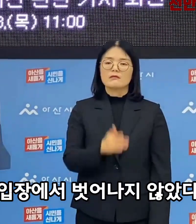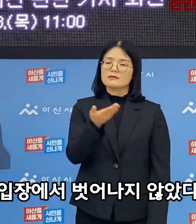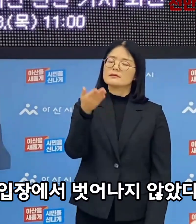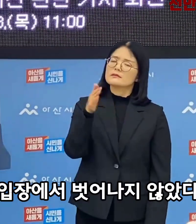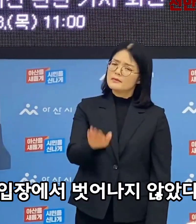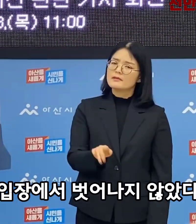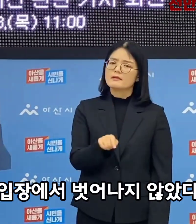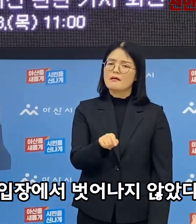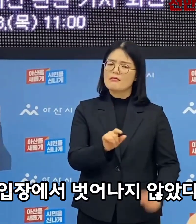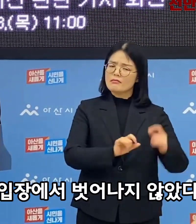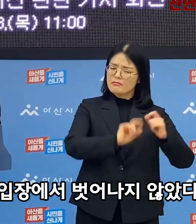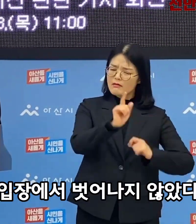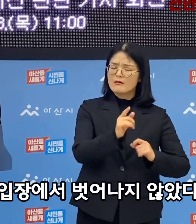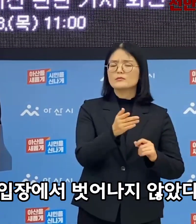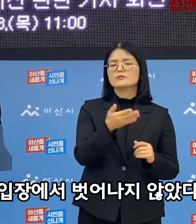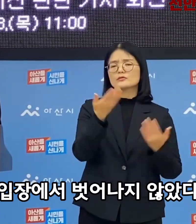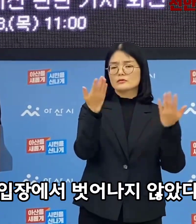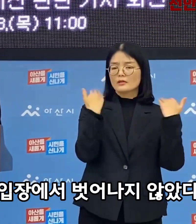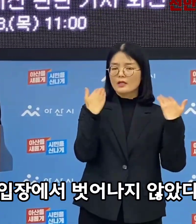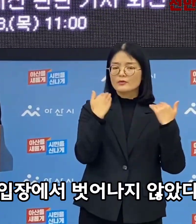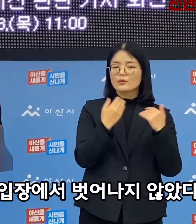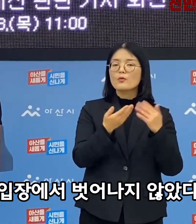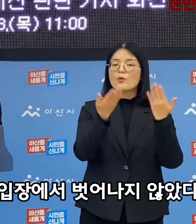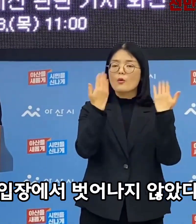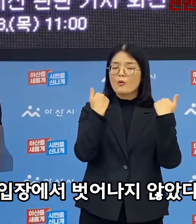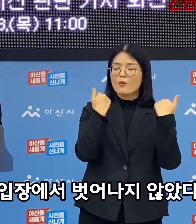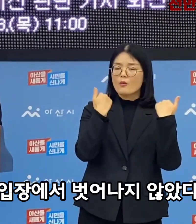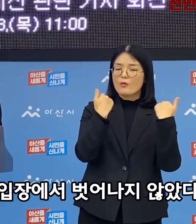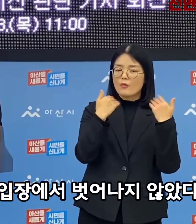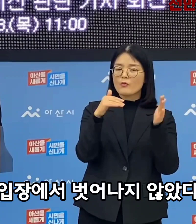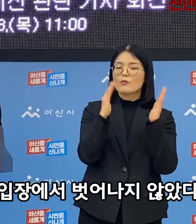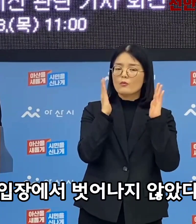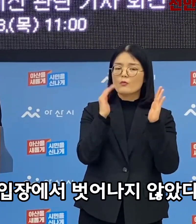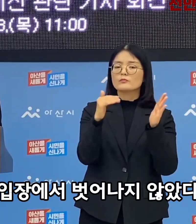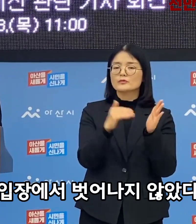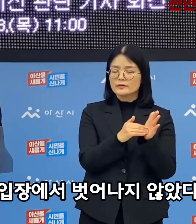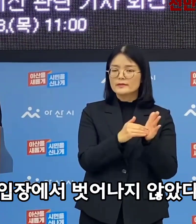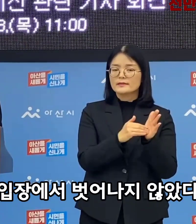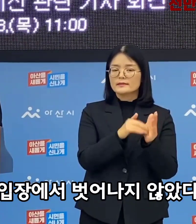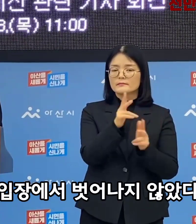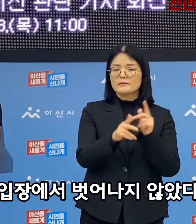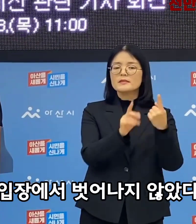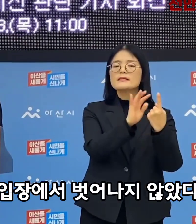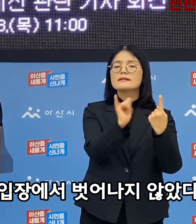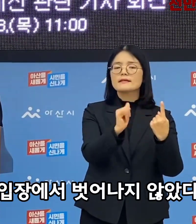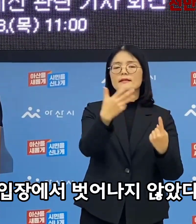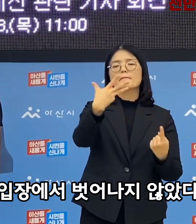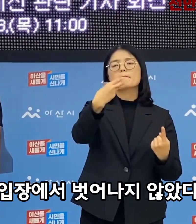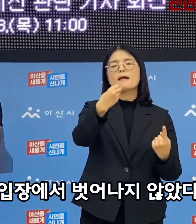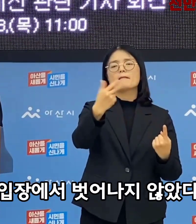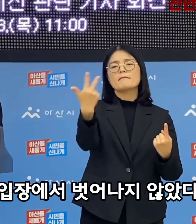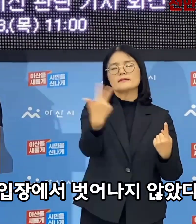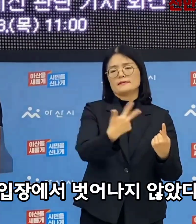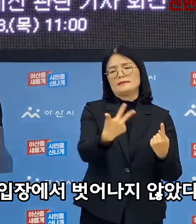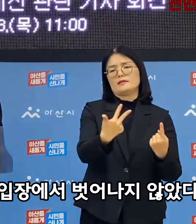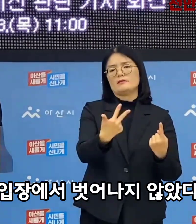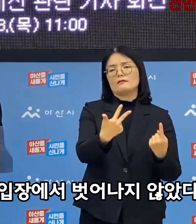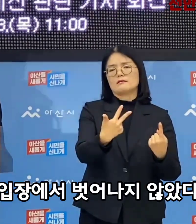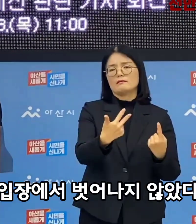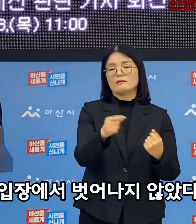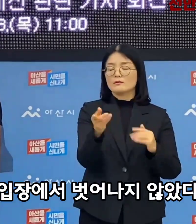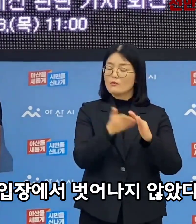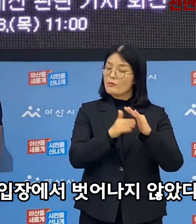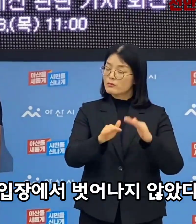하지만 대부분 학교의 1인당 방과 후 지원 사업은 8만 7천 원에 불과합니다. 이것이 공정한